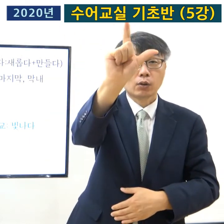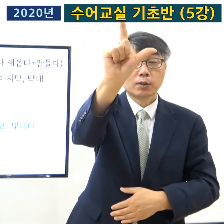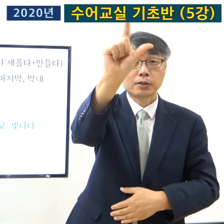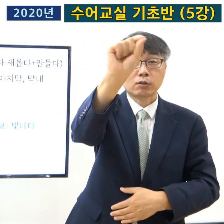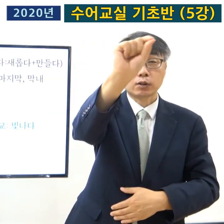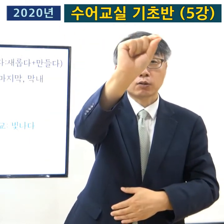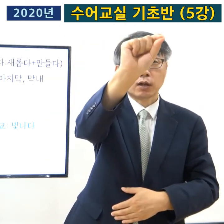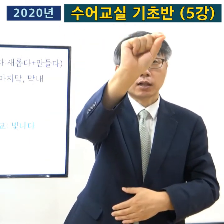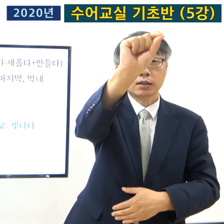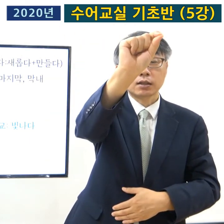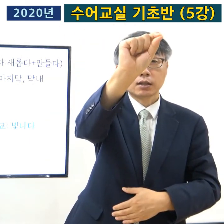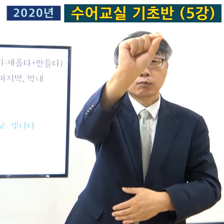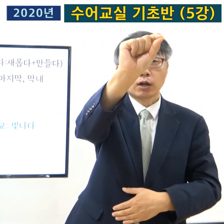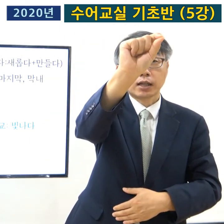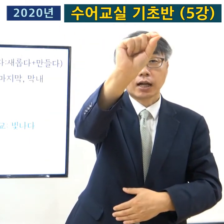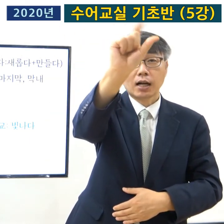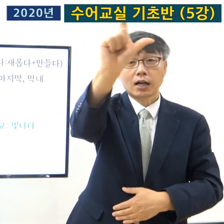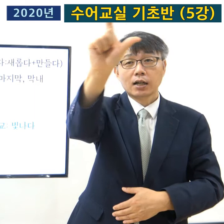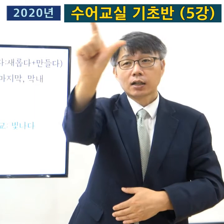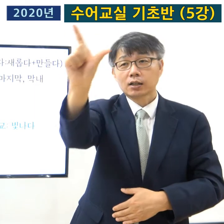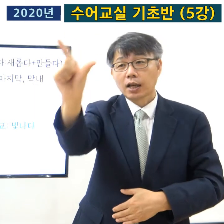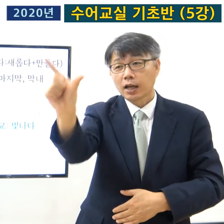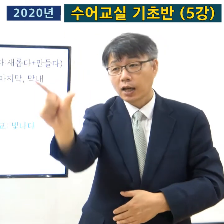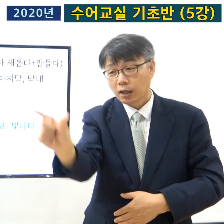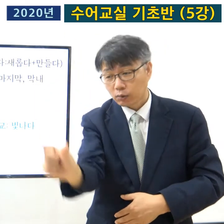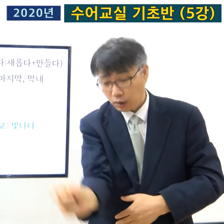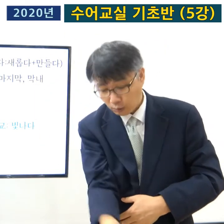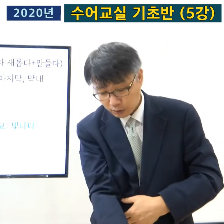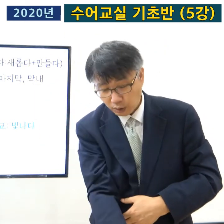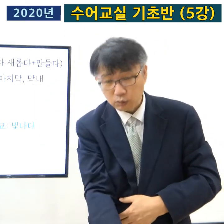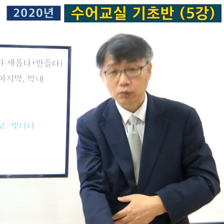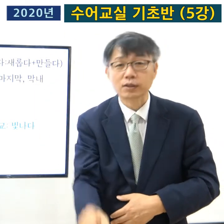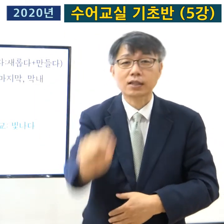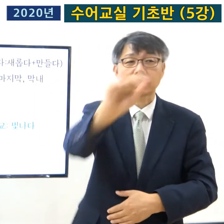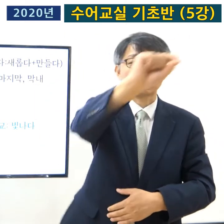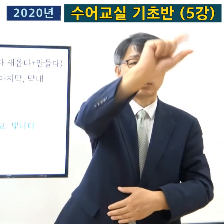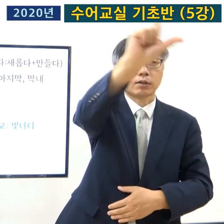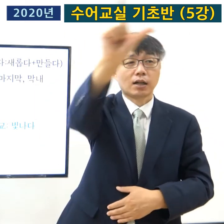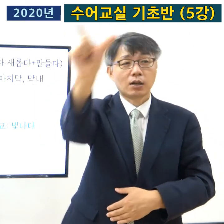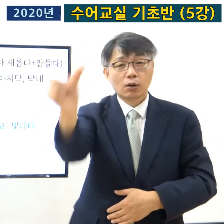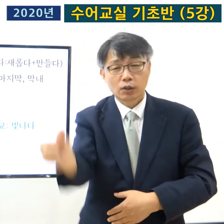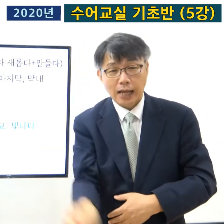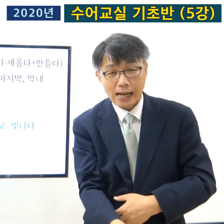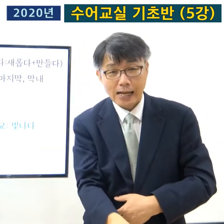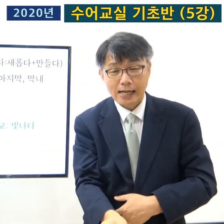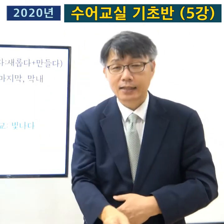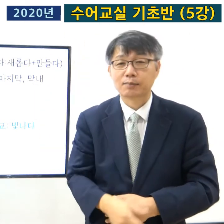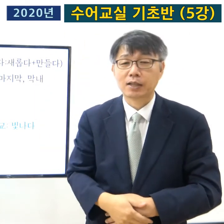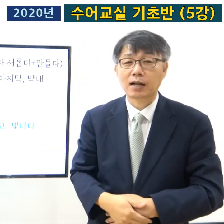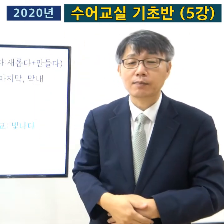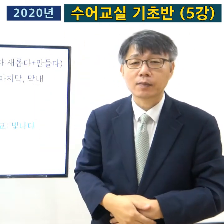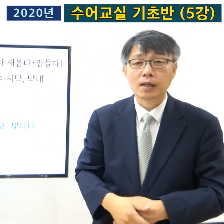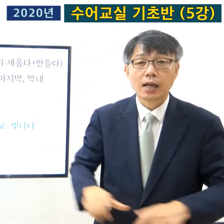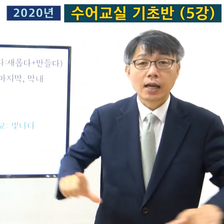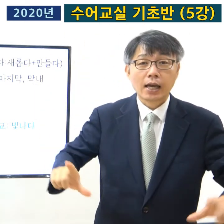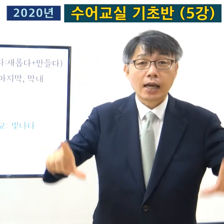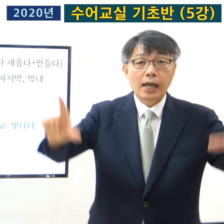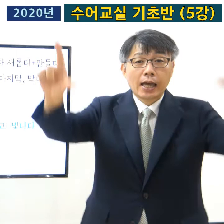번째, 두 번째 손가락을 모았다가 그대로 내려오면서 초성달을 그려주는 겁니다. 달입니다.